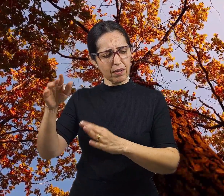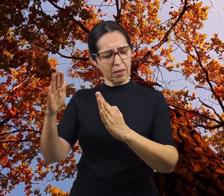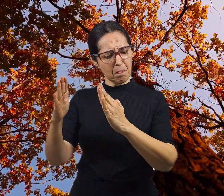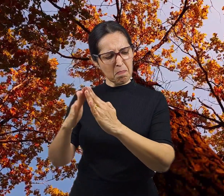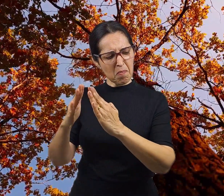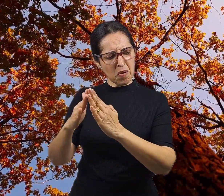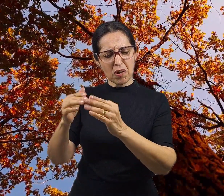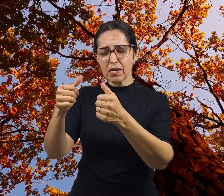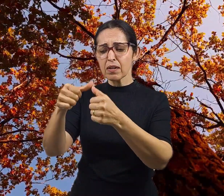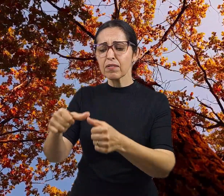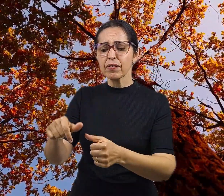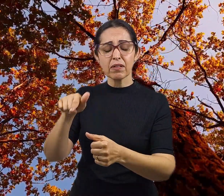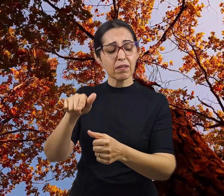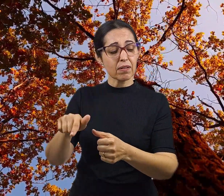faze ali um altar.